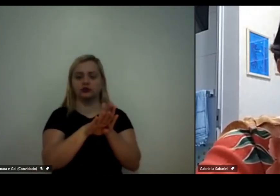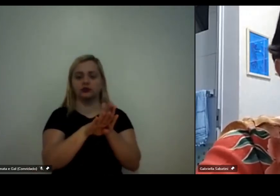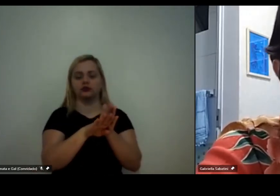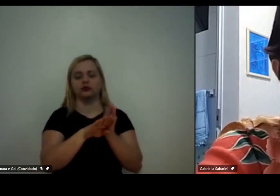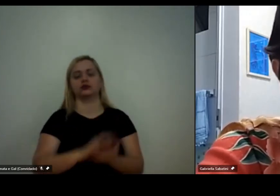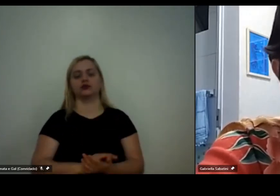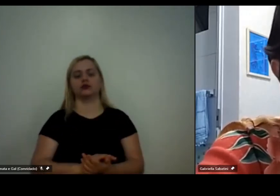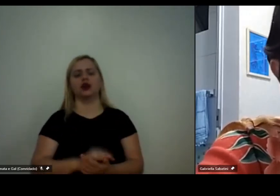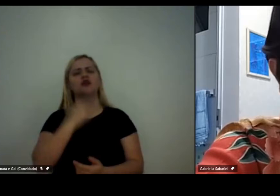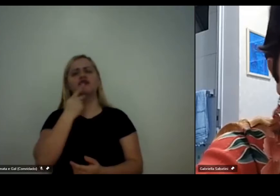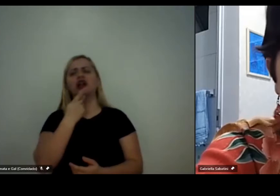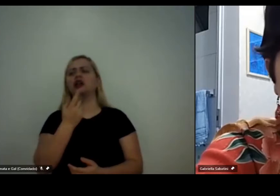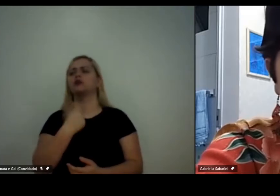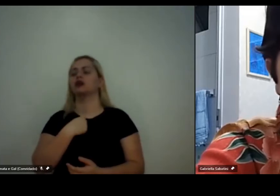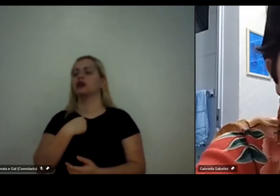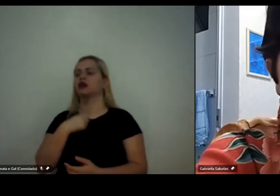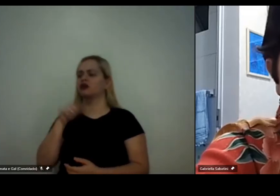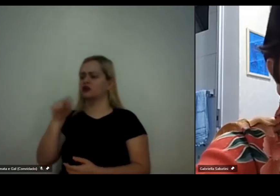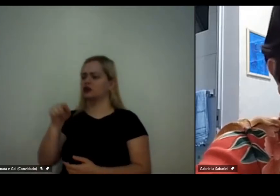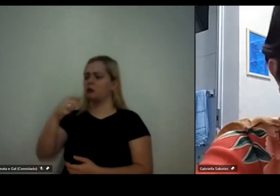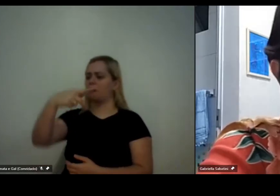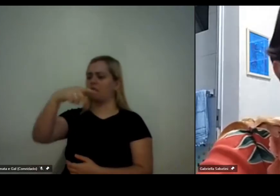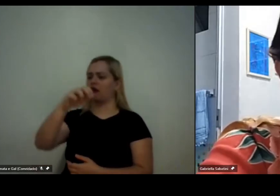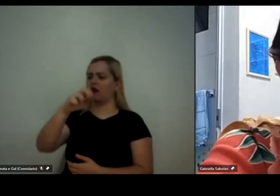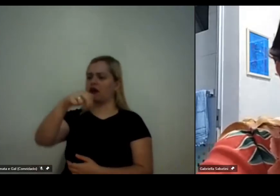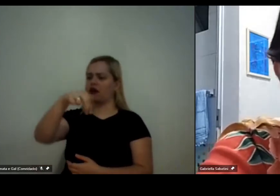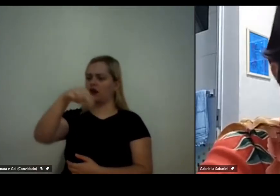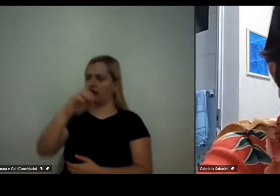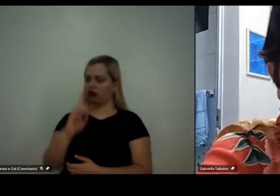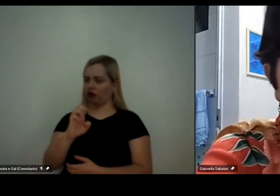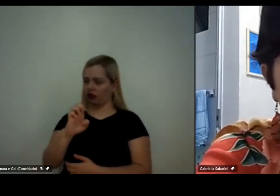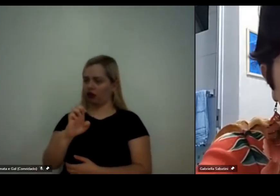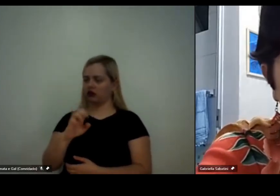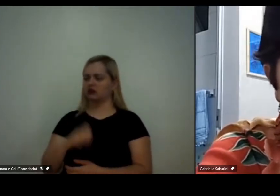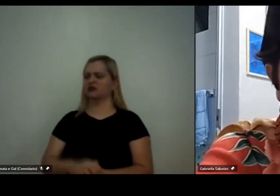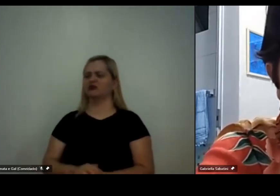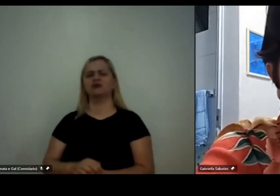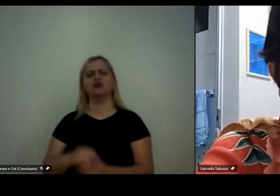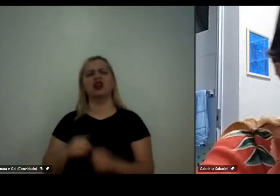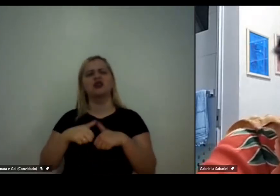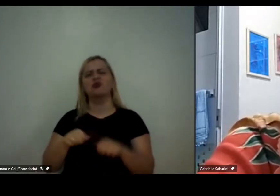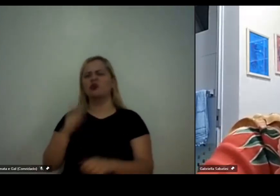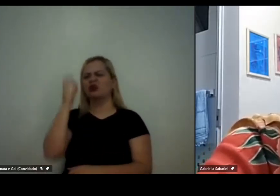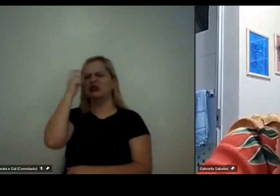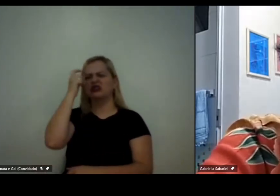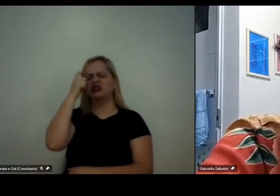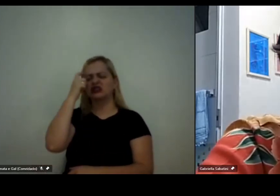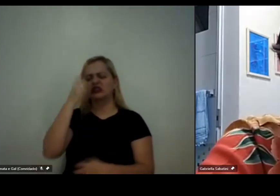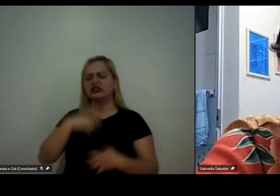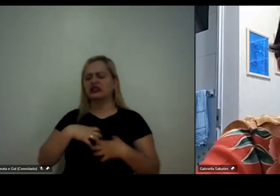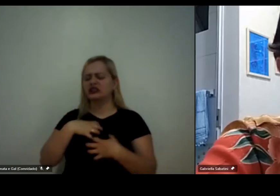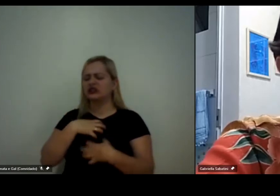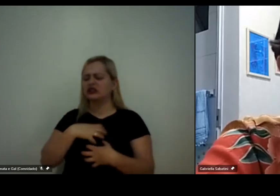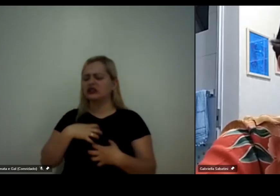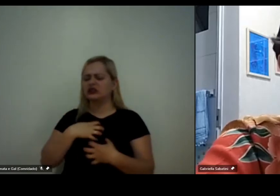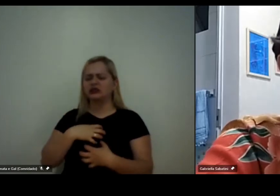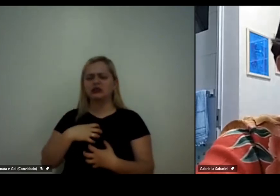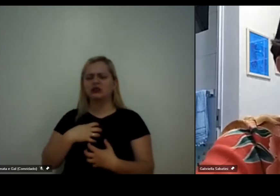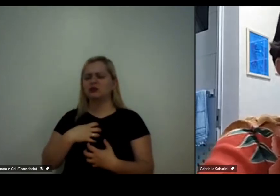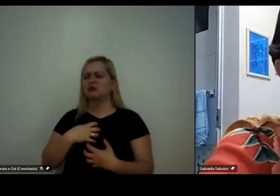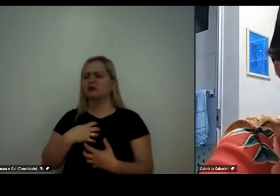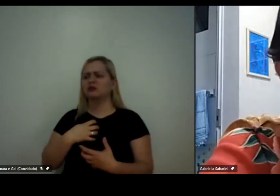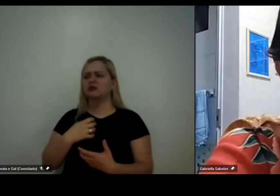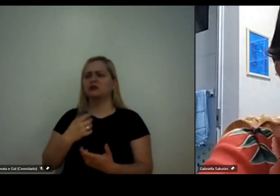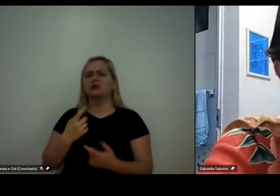me disseram, senhora PNE, fiquei mastigando o interior daquelas letras, tentando